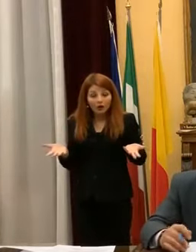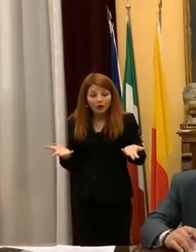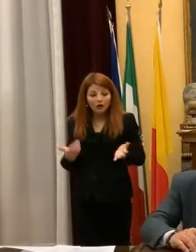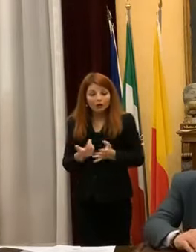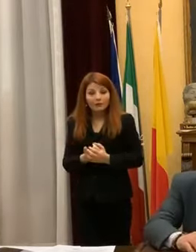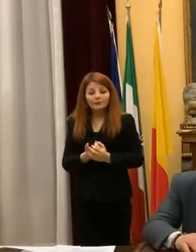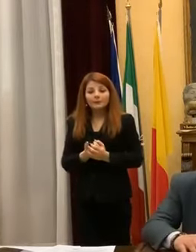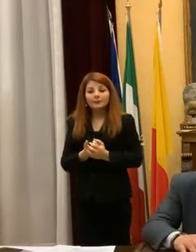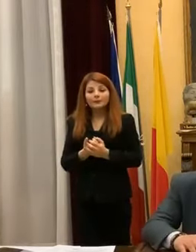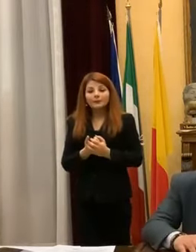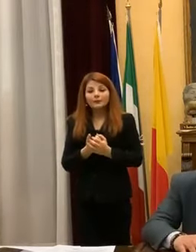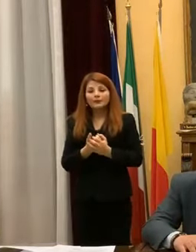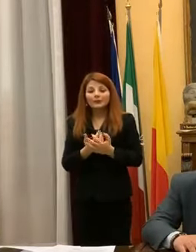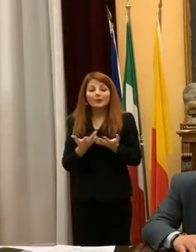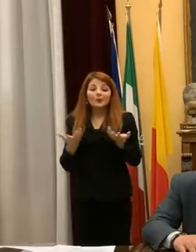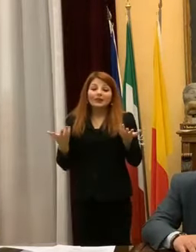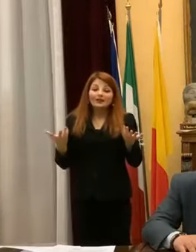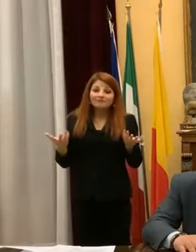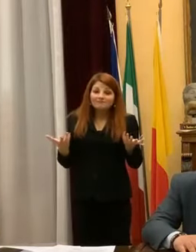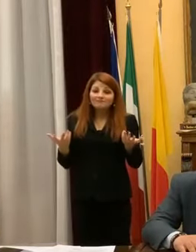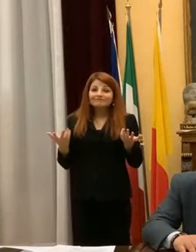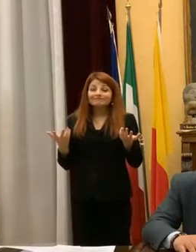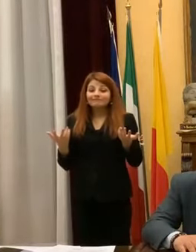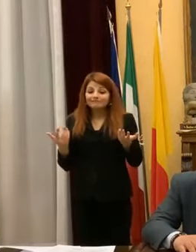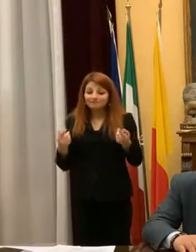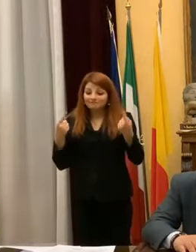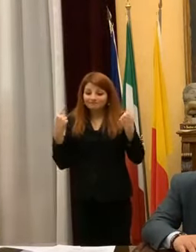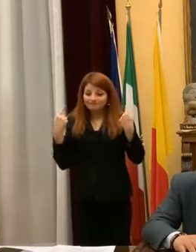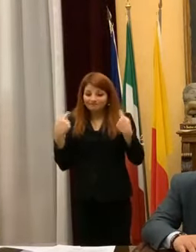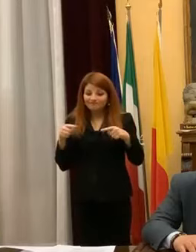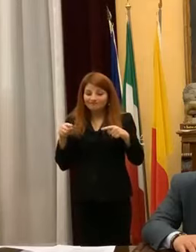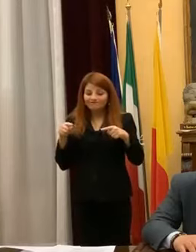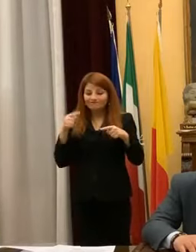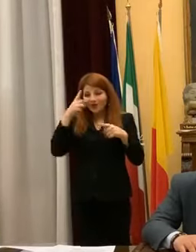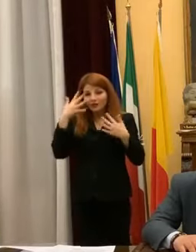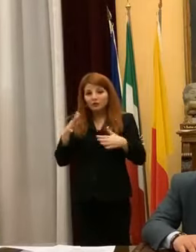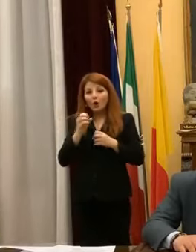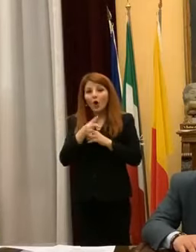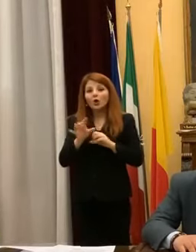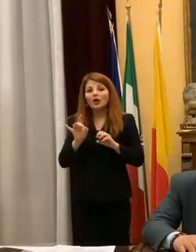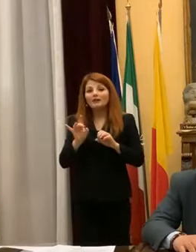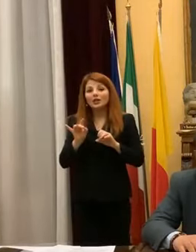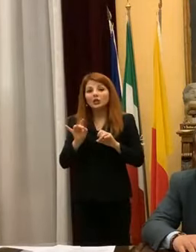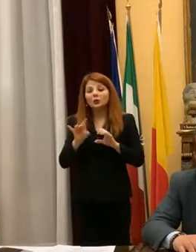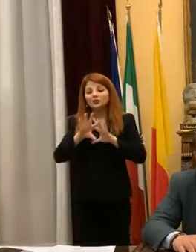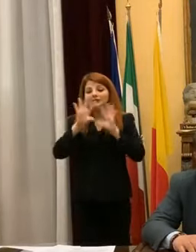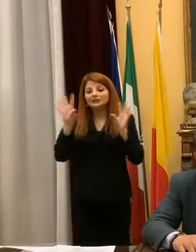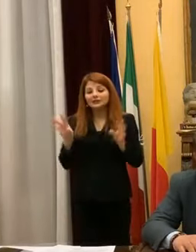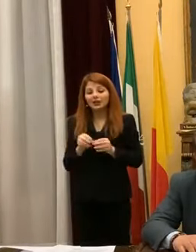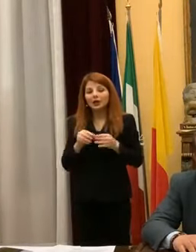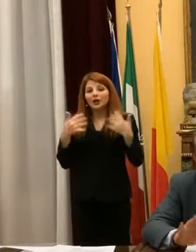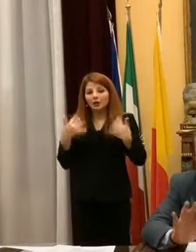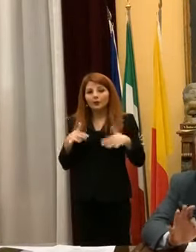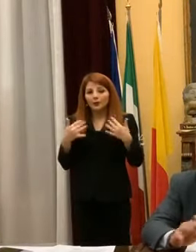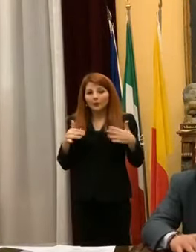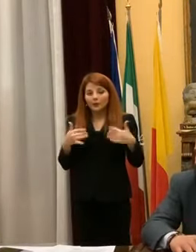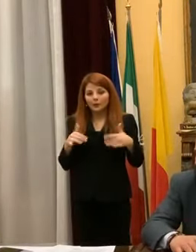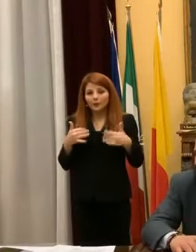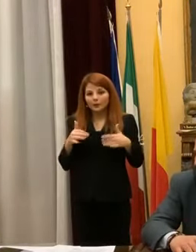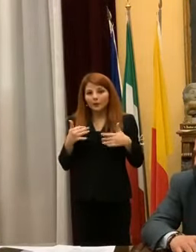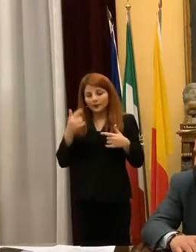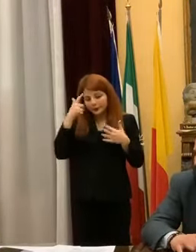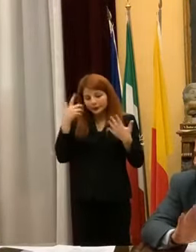da parte mia una grande responsabilità. Io lo so che la pagherò e so anche che tante cose in questi